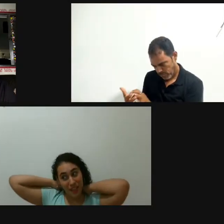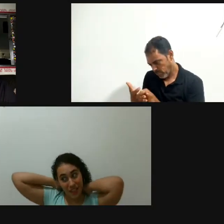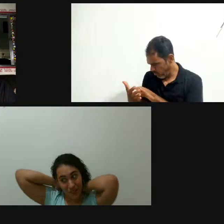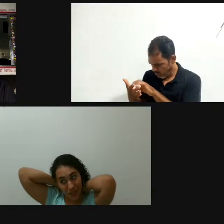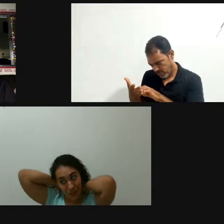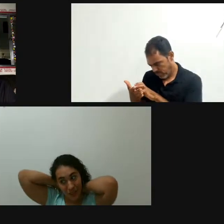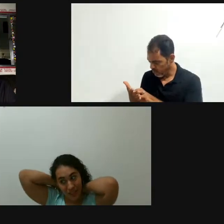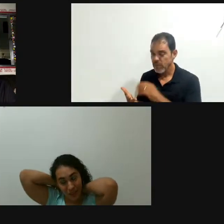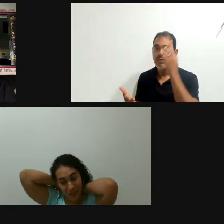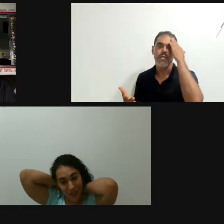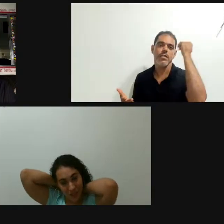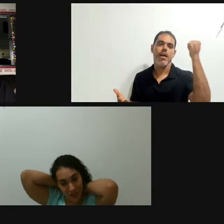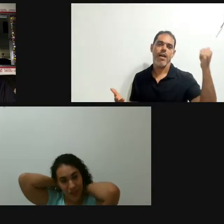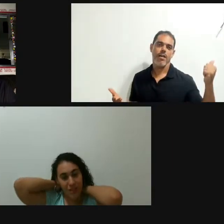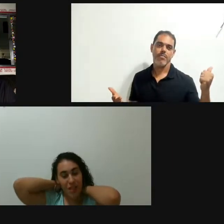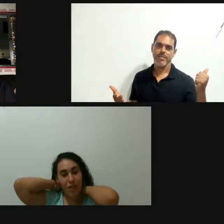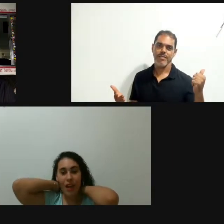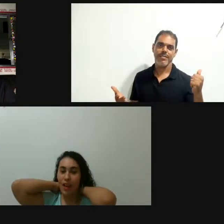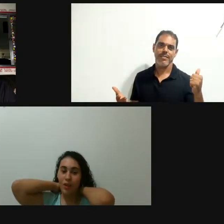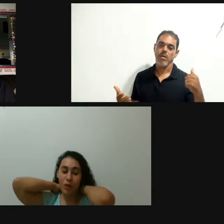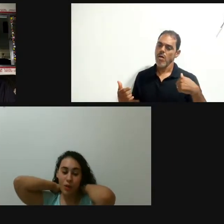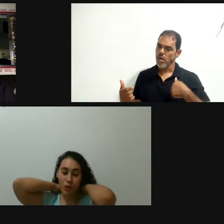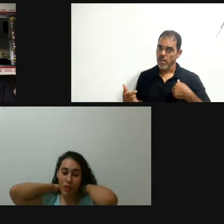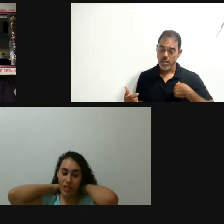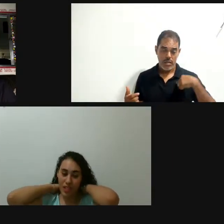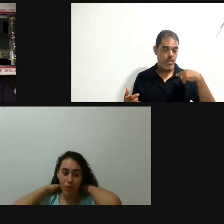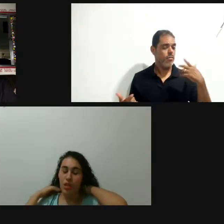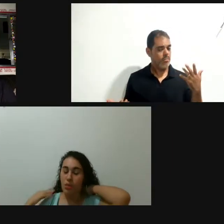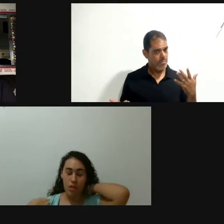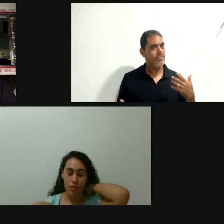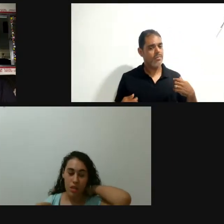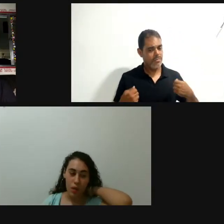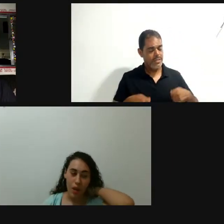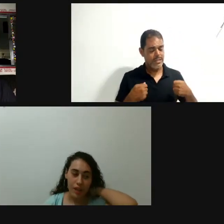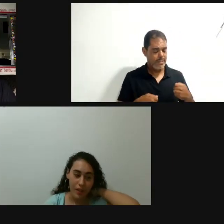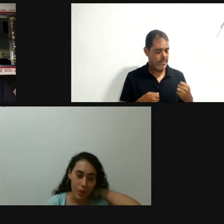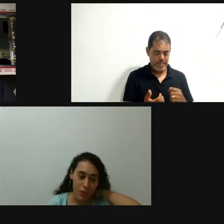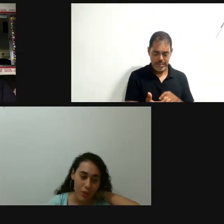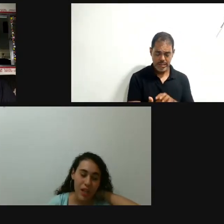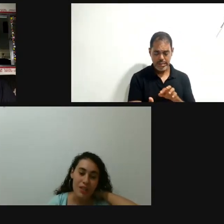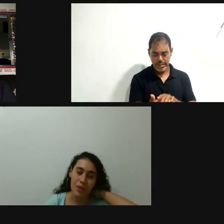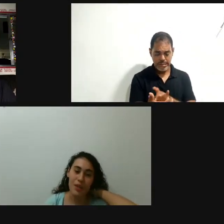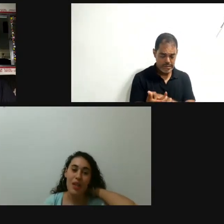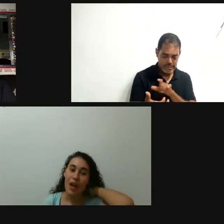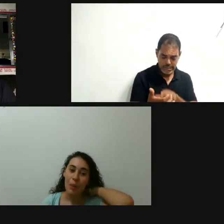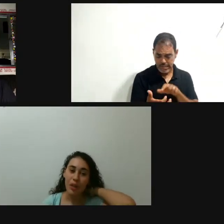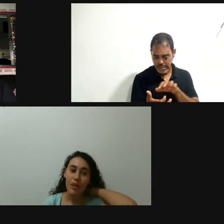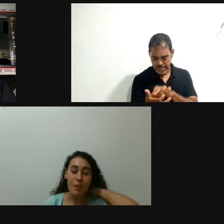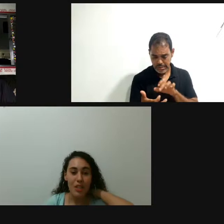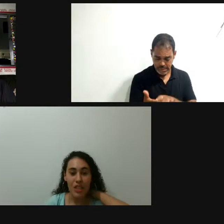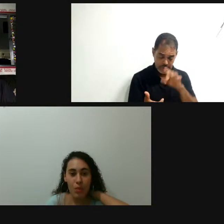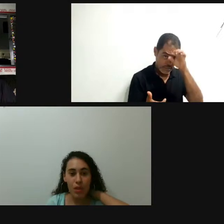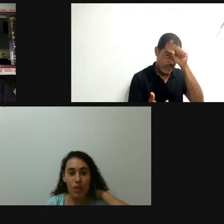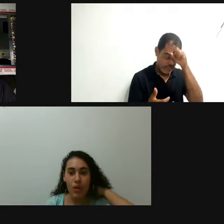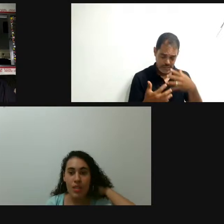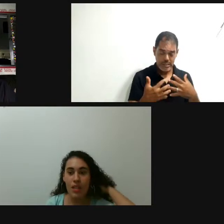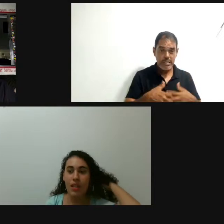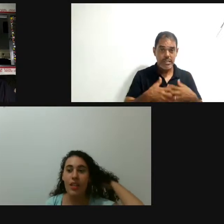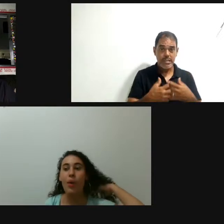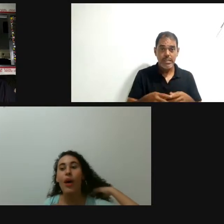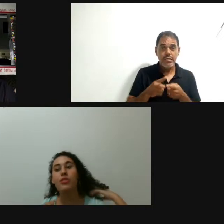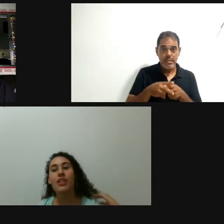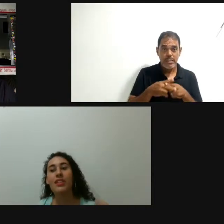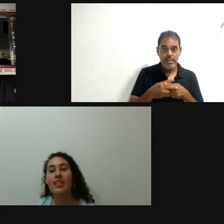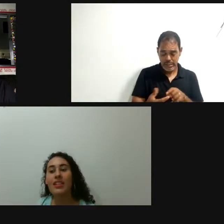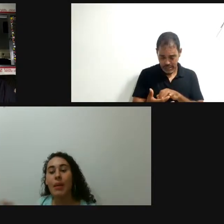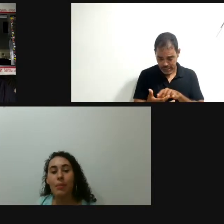Eu ainda tive que aprender algumas coisas no celular. Eu não vou dizer que eu não sei mexer no celular, nem configurações, porque eu sei, mas tem muita coisa que